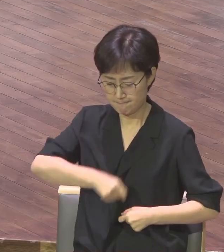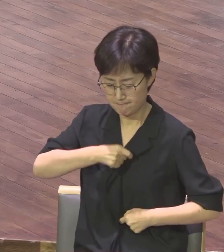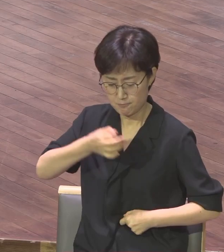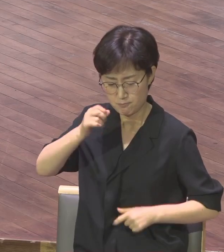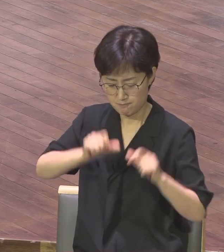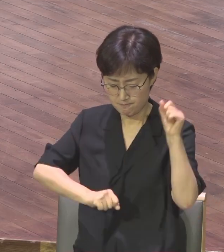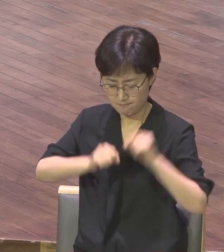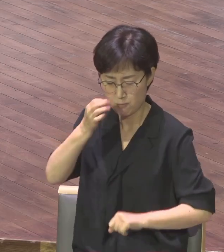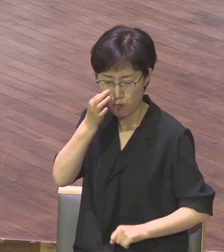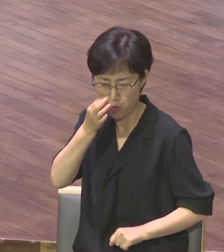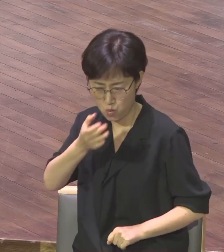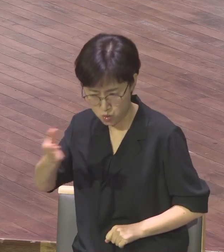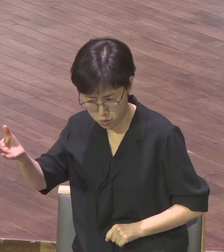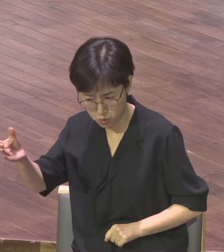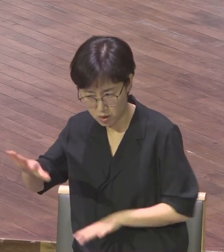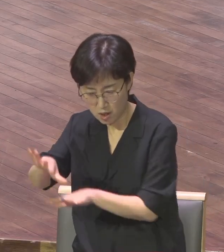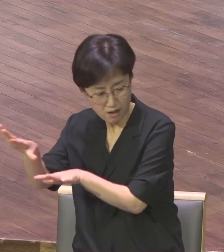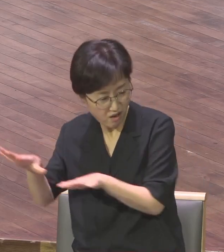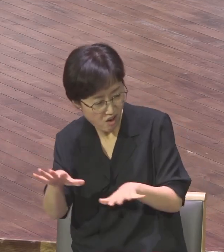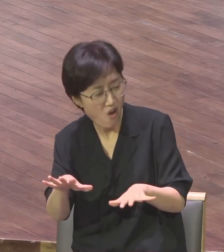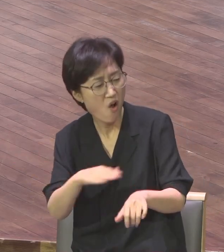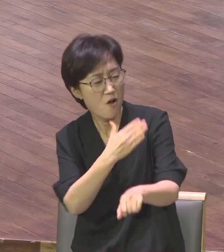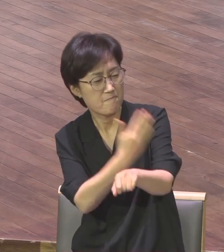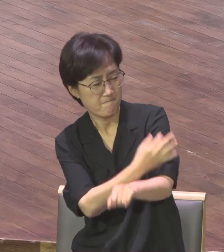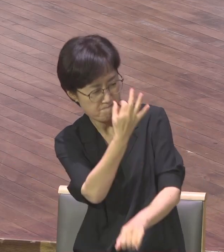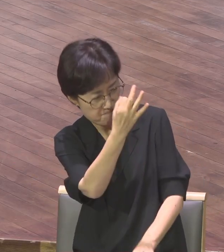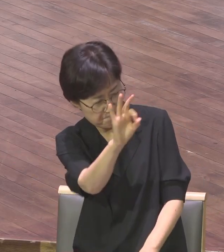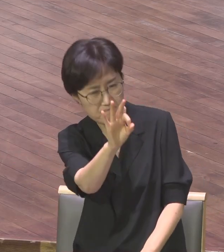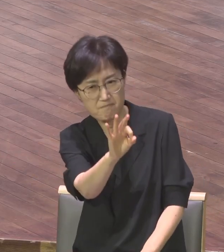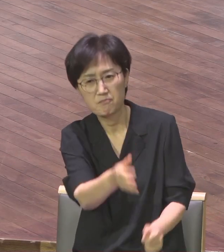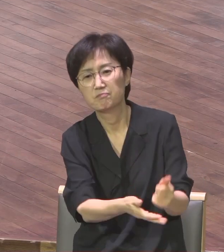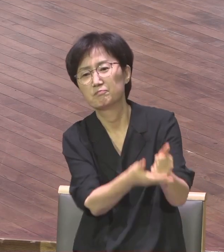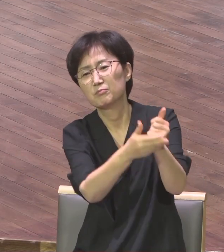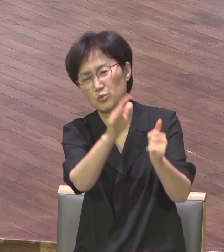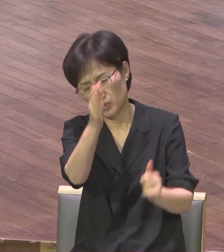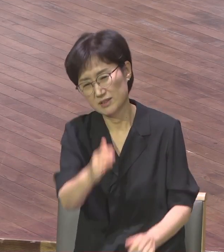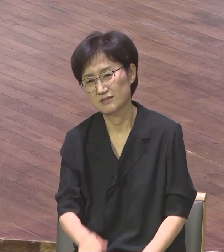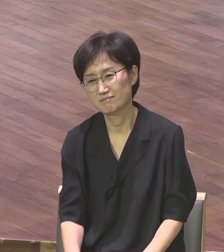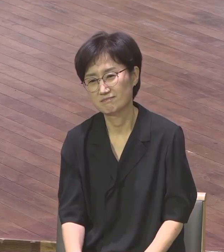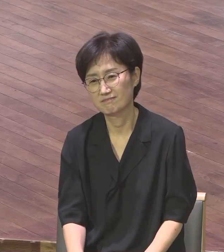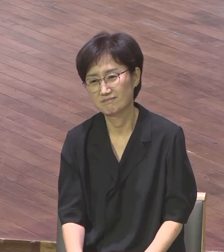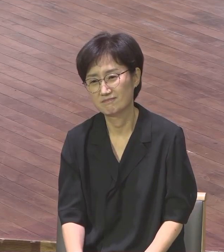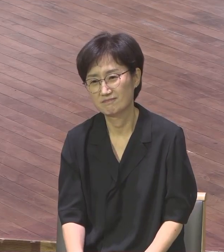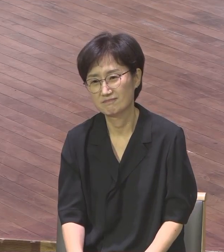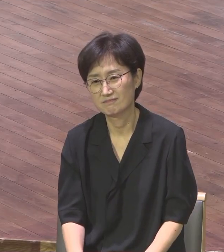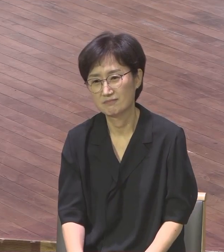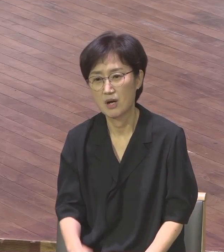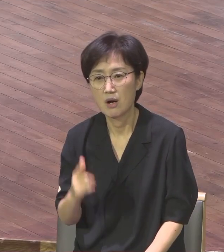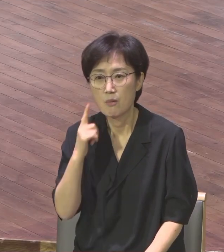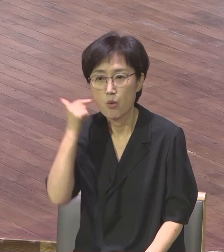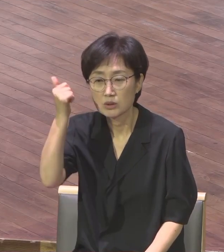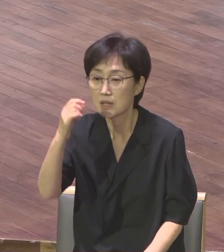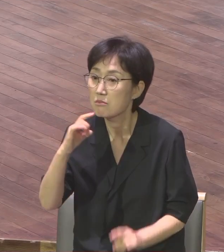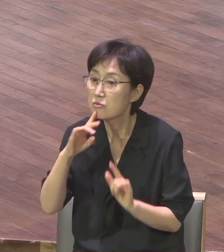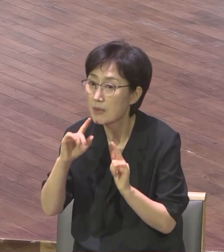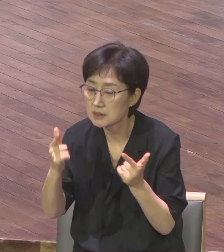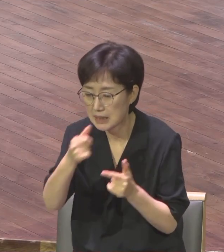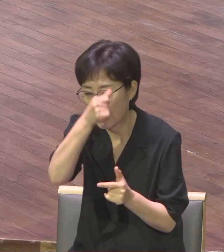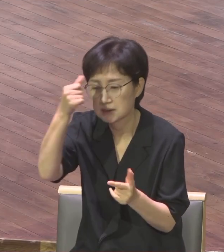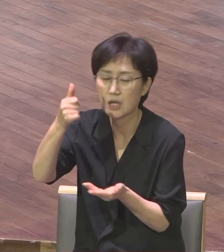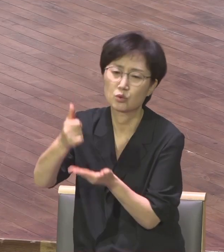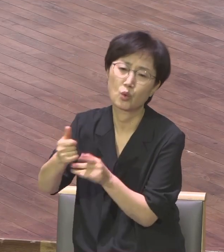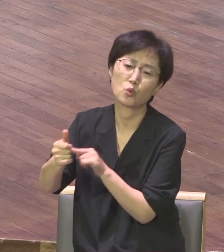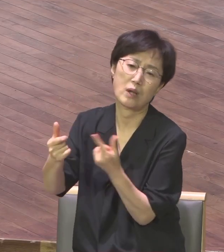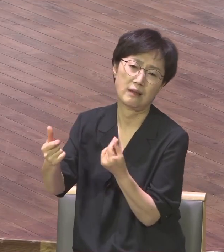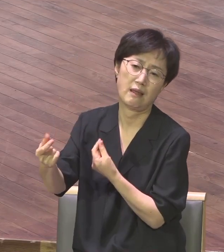것입니다. 목회자뿐만 아니라 중직자들도 마찬가지예요. 누구 말을 먹어줍니까?